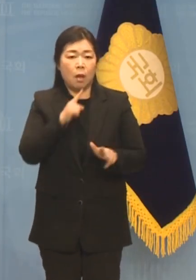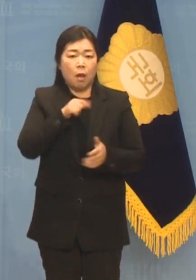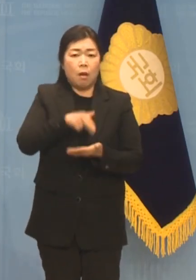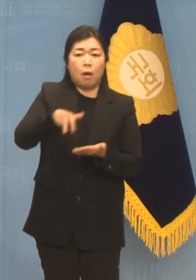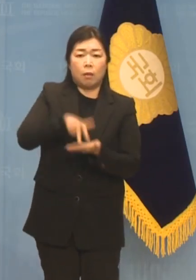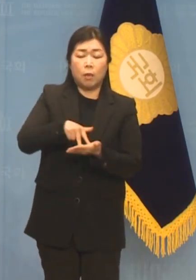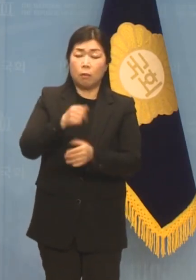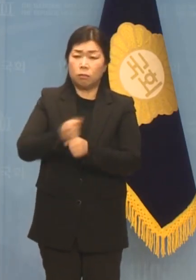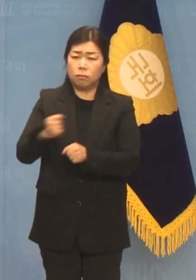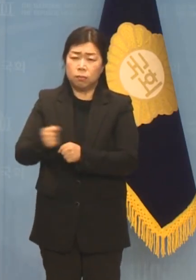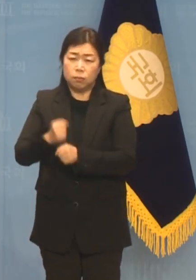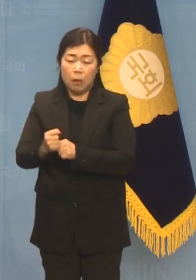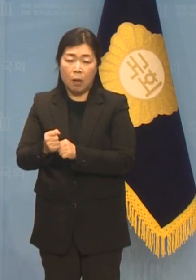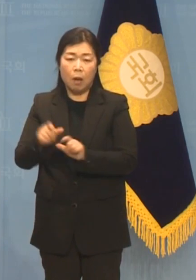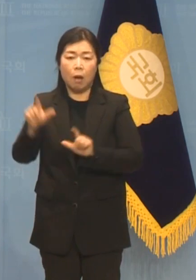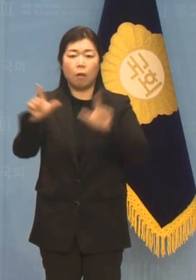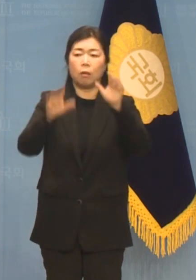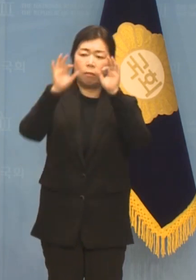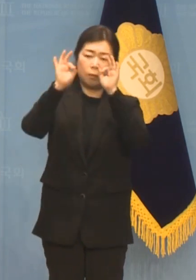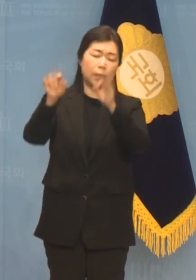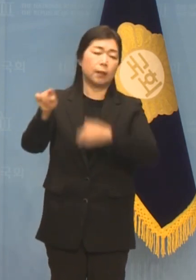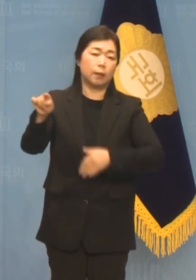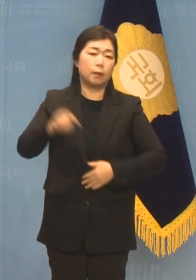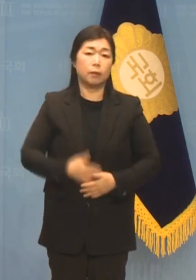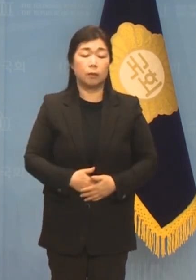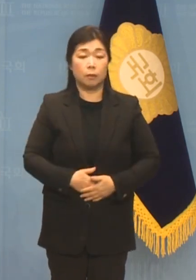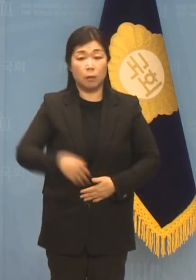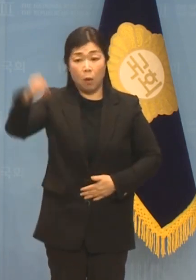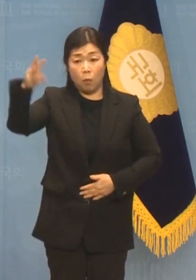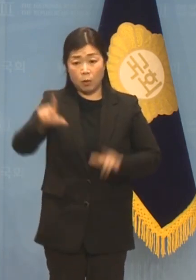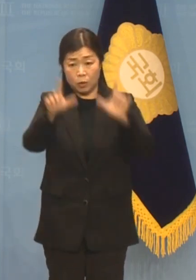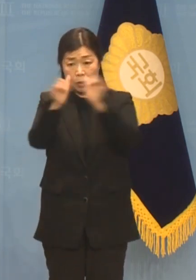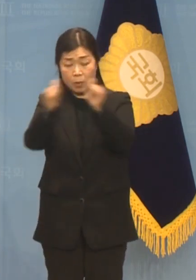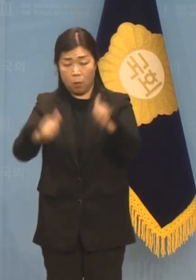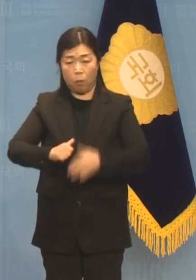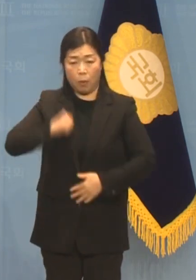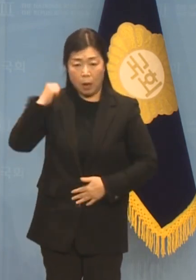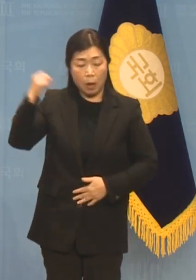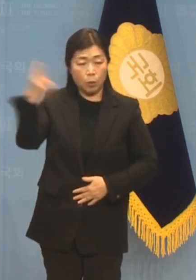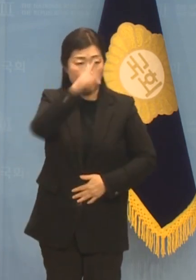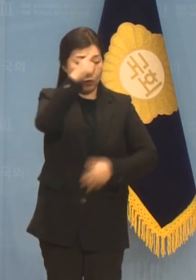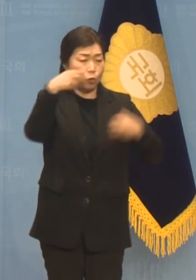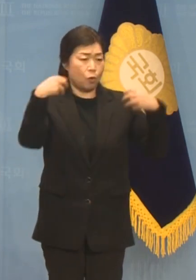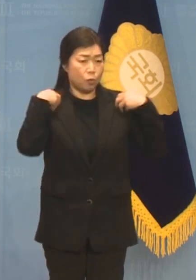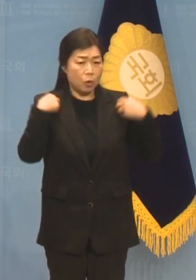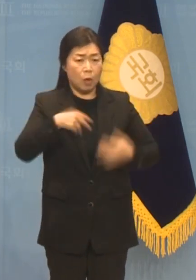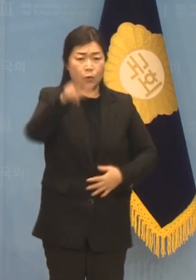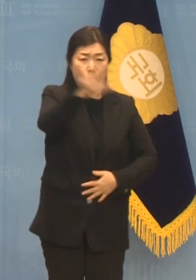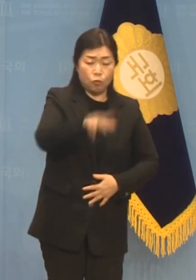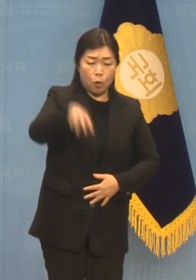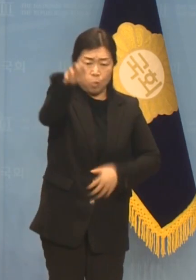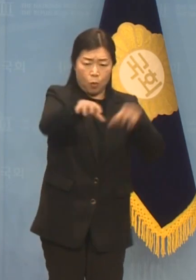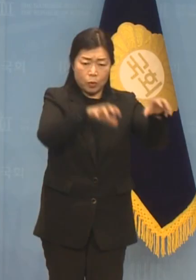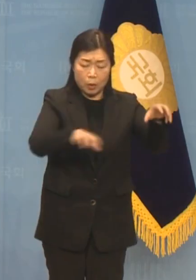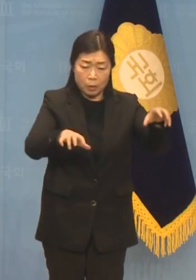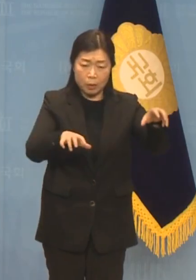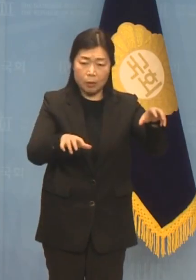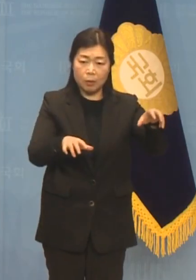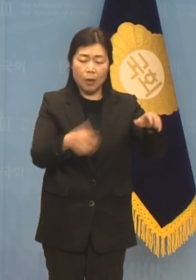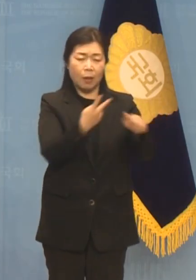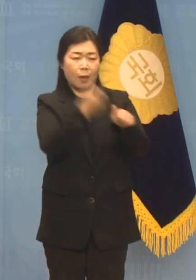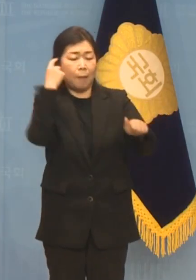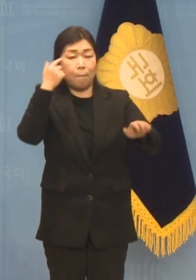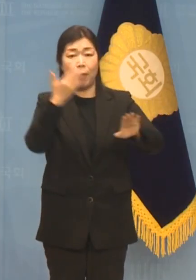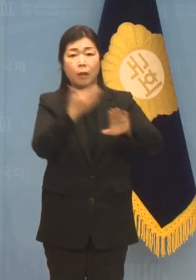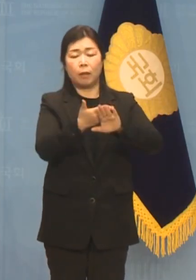초조함을 드러내고 있습니다. 광주 시민들의 분노, 그리고 전국 곳곳에서 타오르는 탄핵